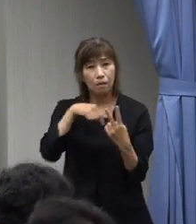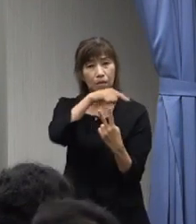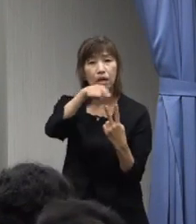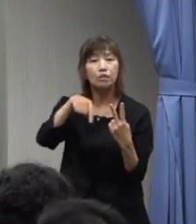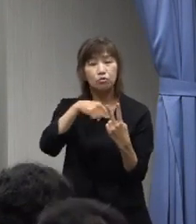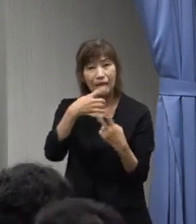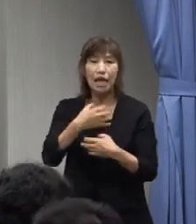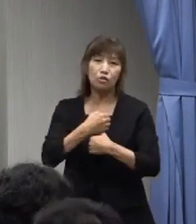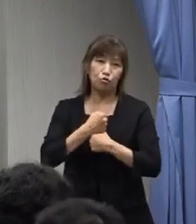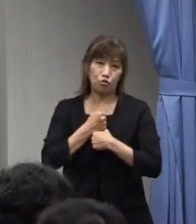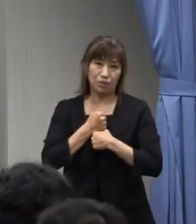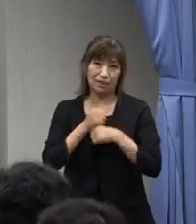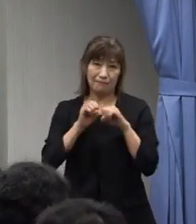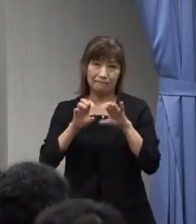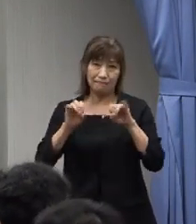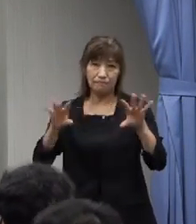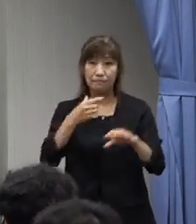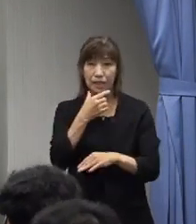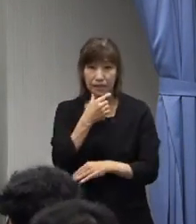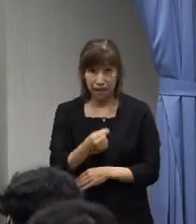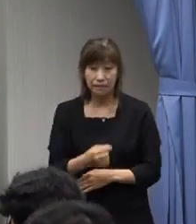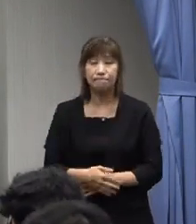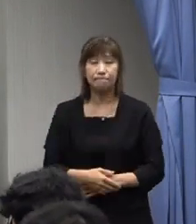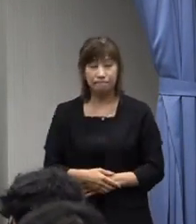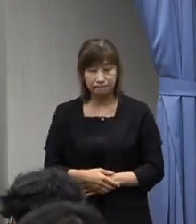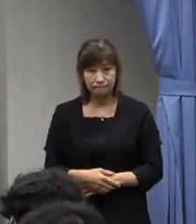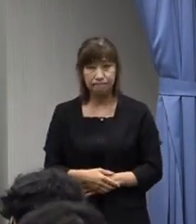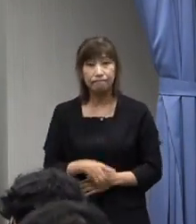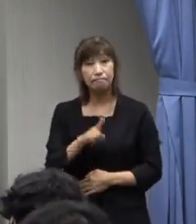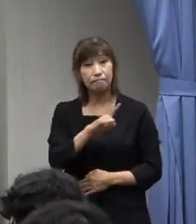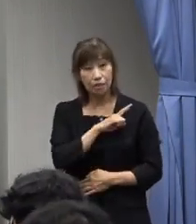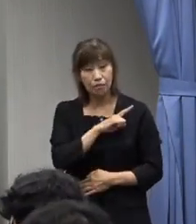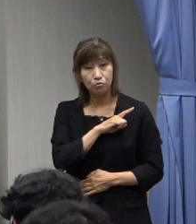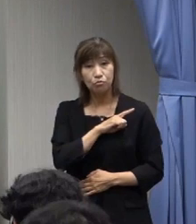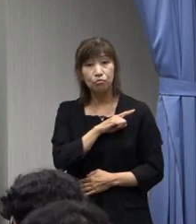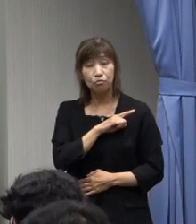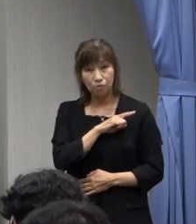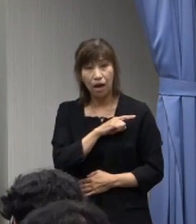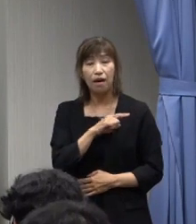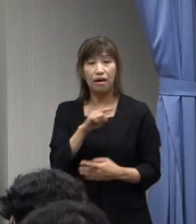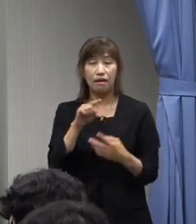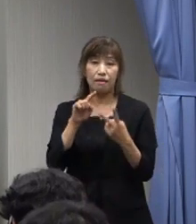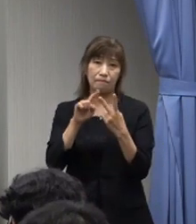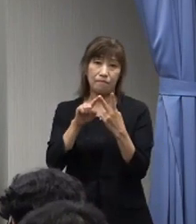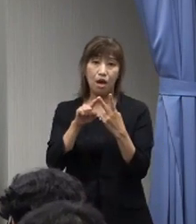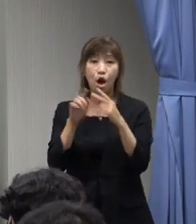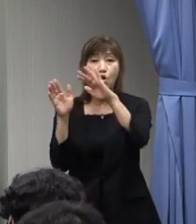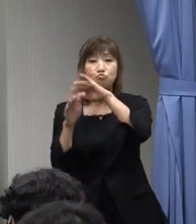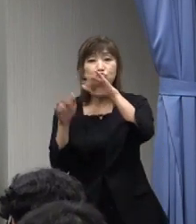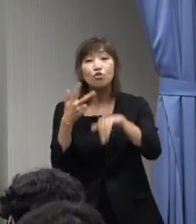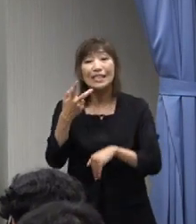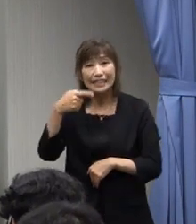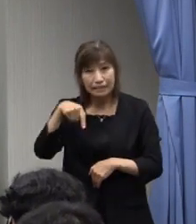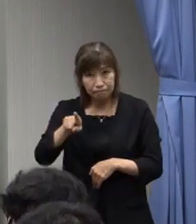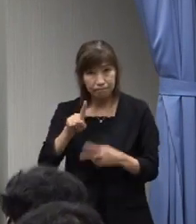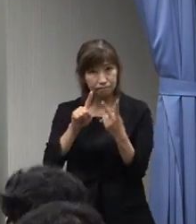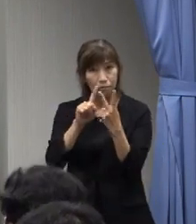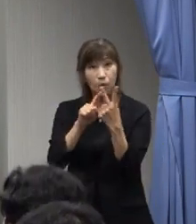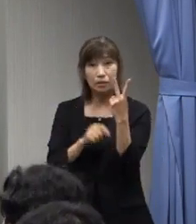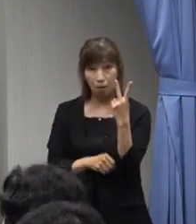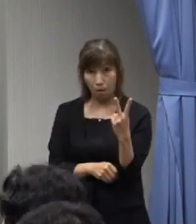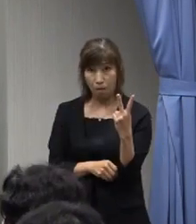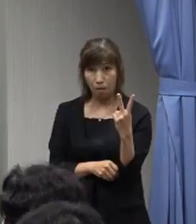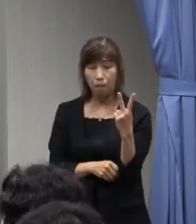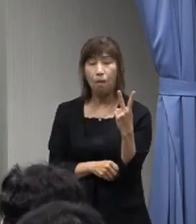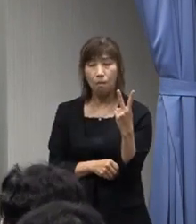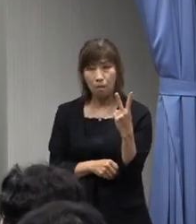意喚起です。まず風疹、そしてまた合わせて風疹ですね、風疹もですね、